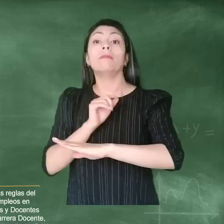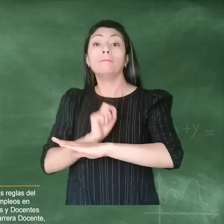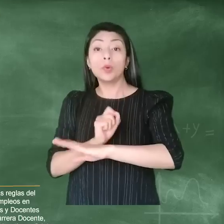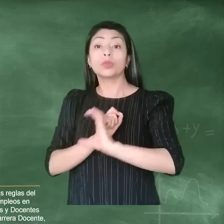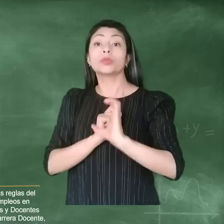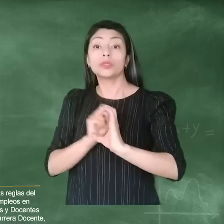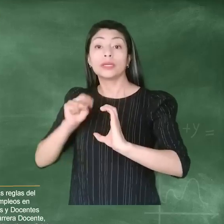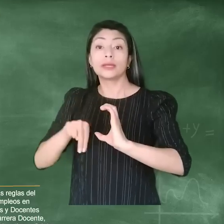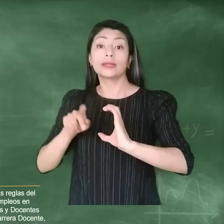web